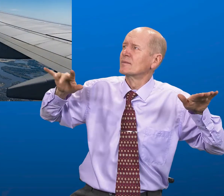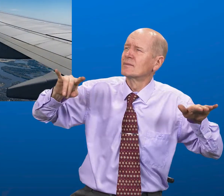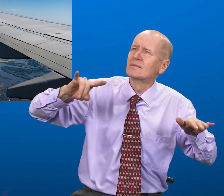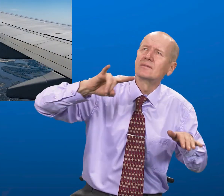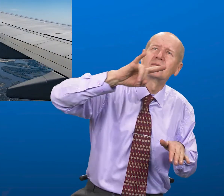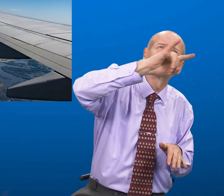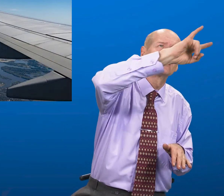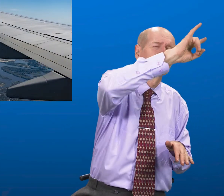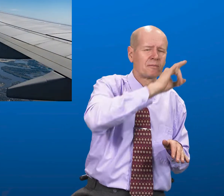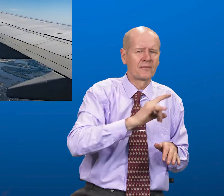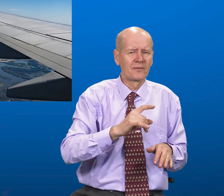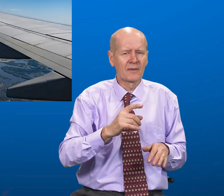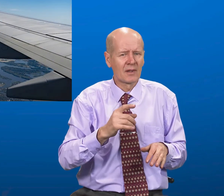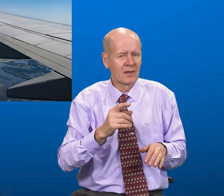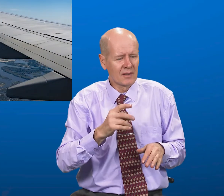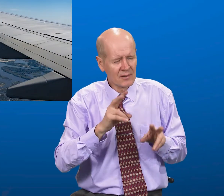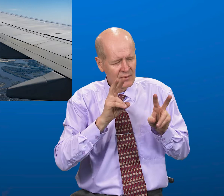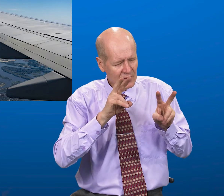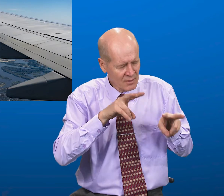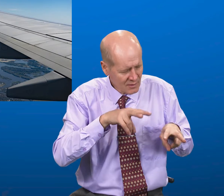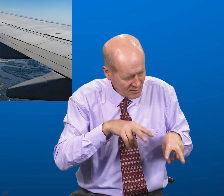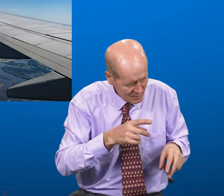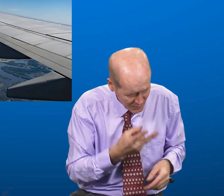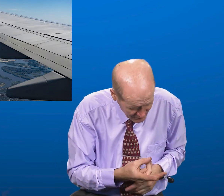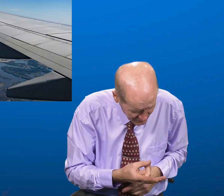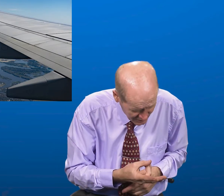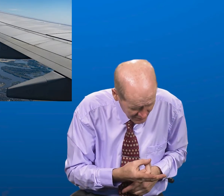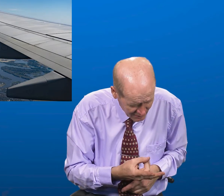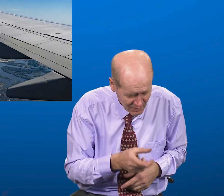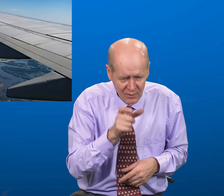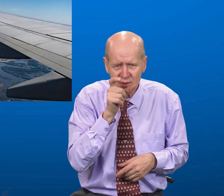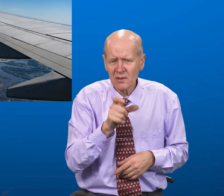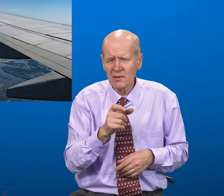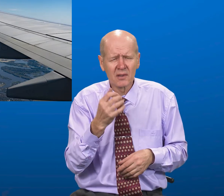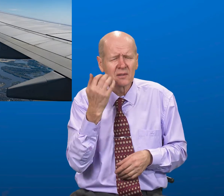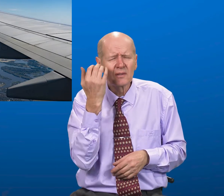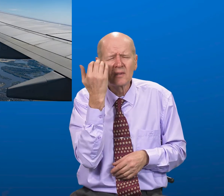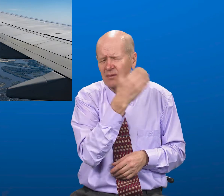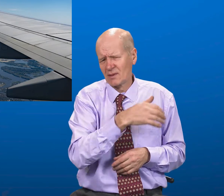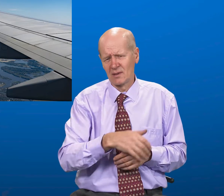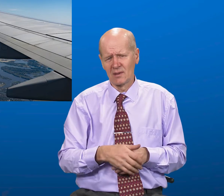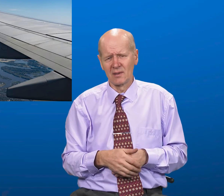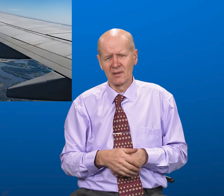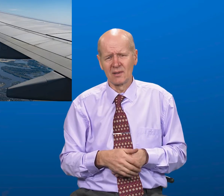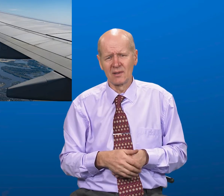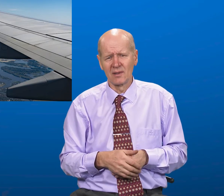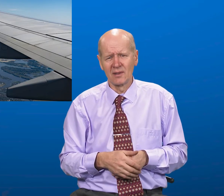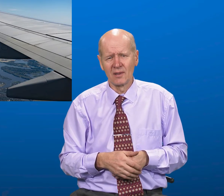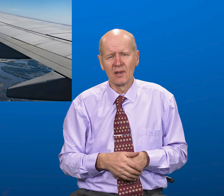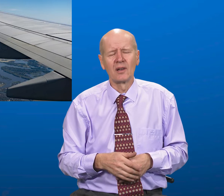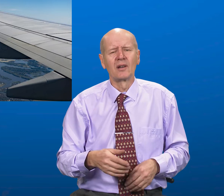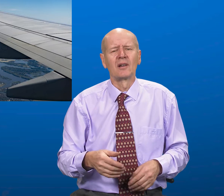над землей, как все быстро становится на свои места. С высоты отдельно взятого человека со всеми